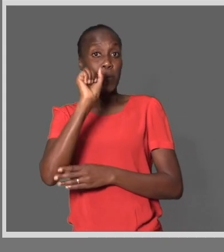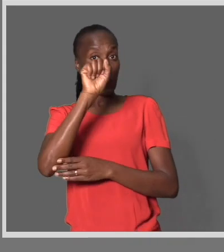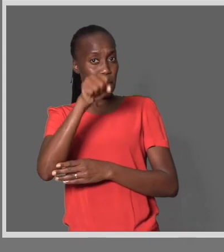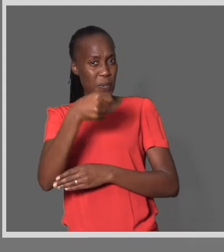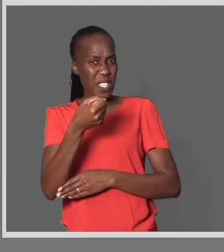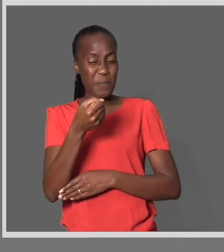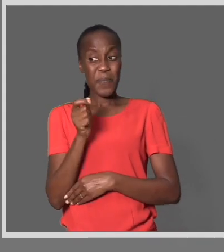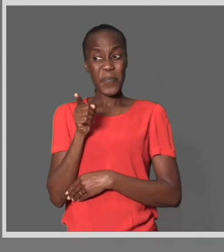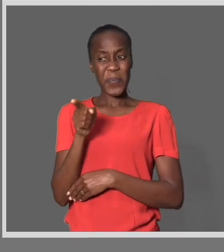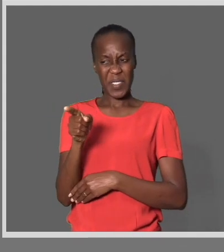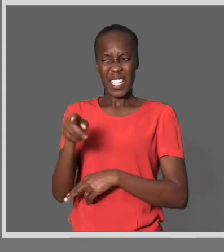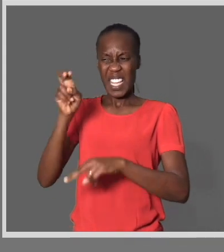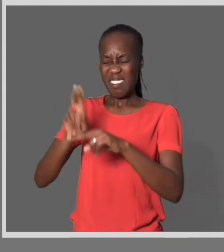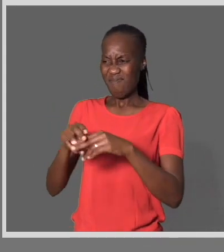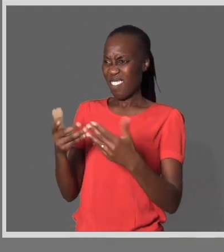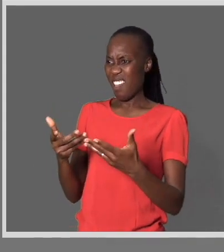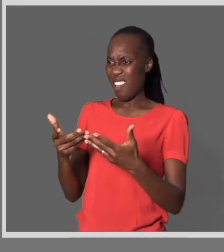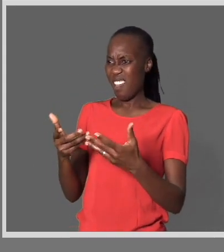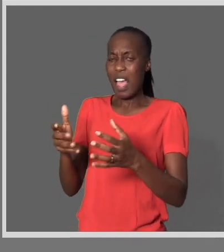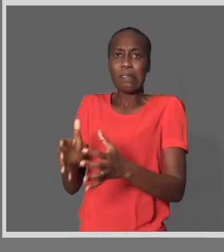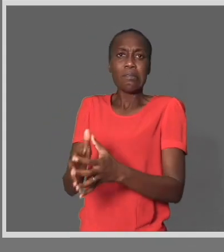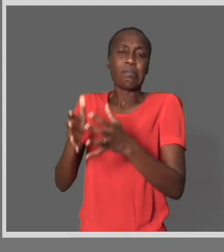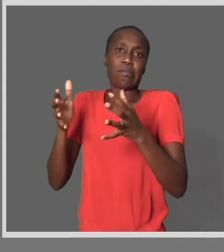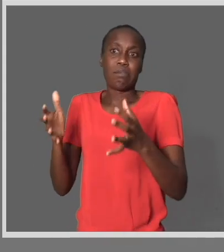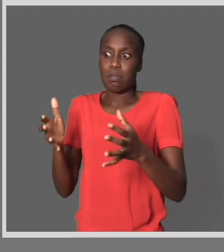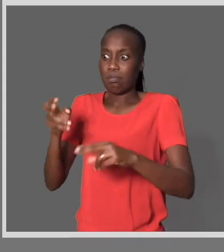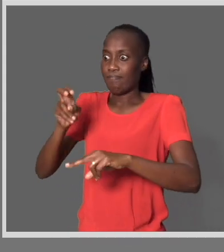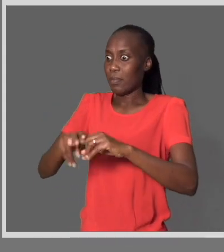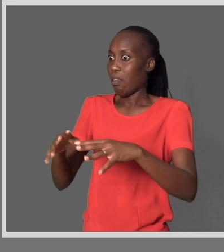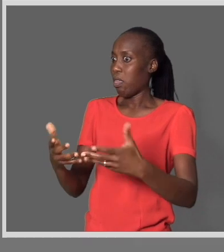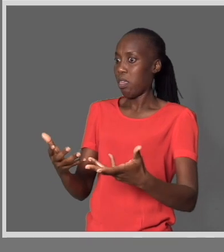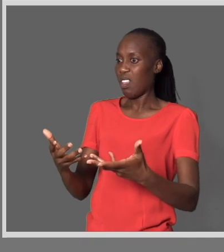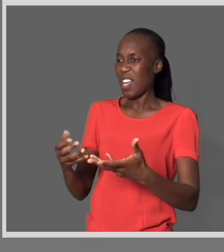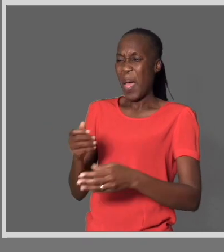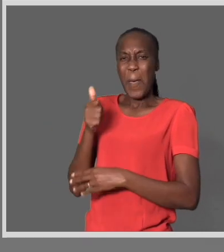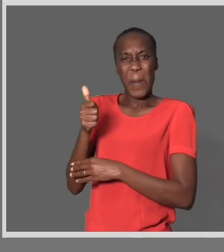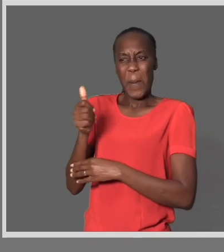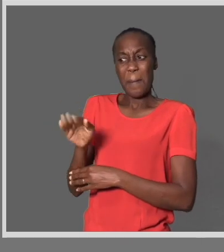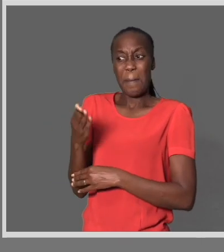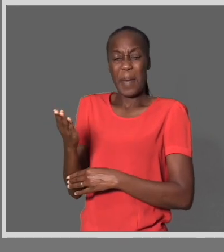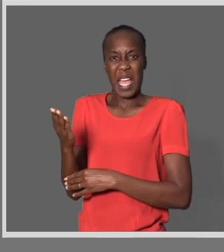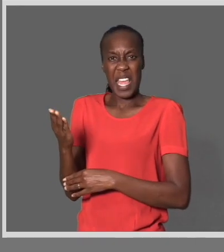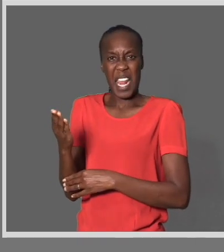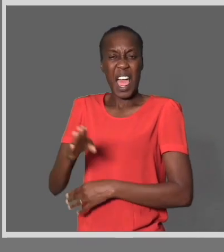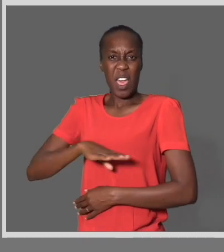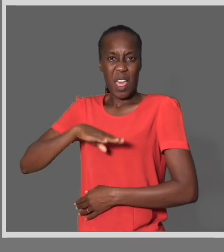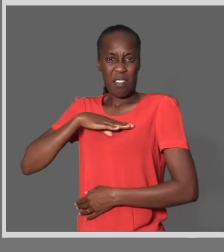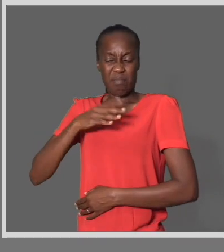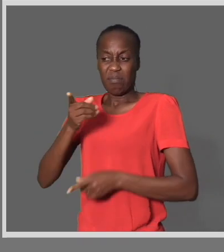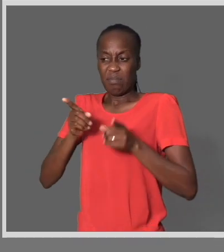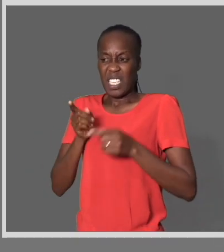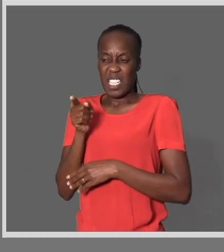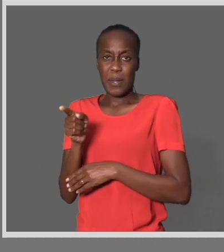Logo de partida, nós conseguimos perceber que a cadeira é grande. Então, sendo grande, não vai se adequar à